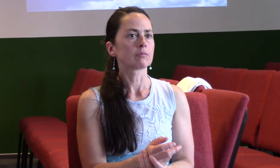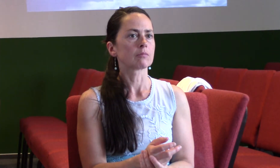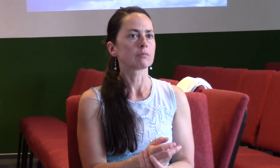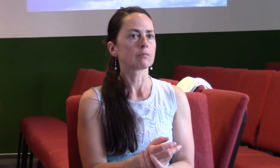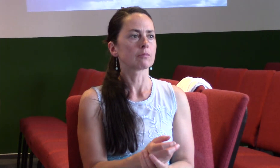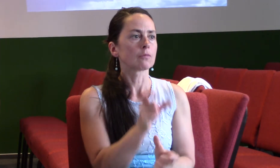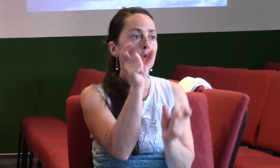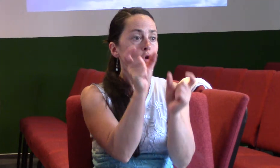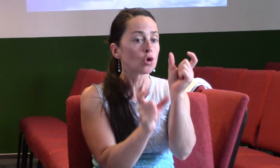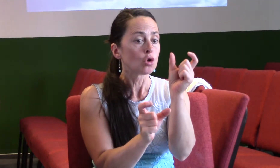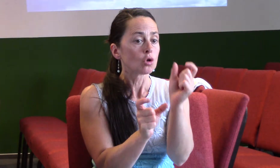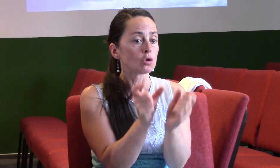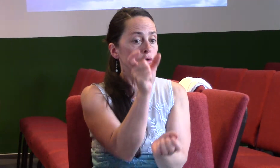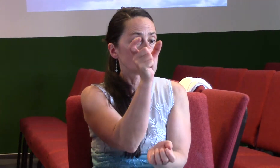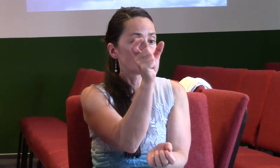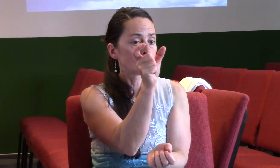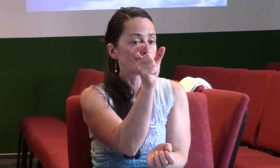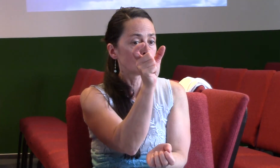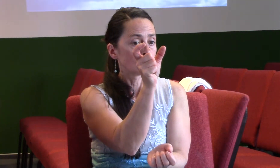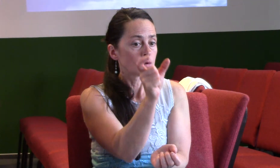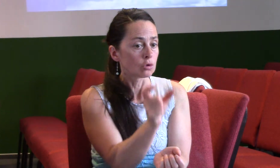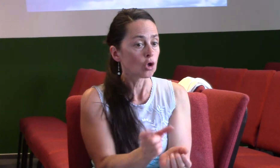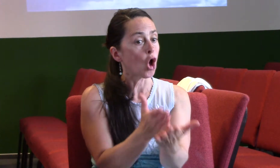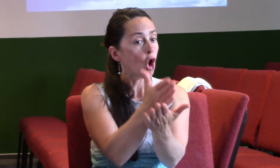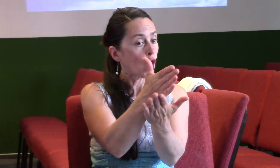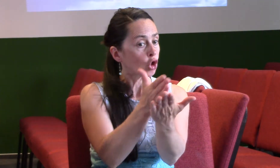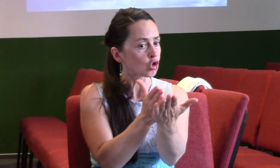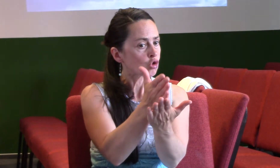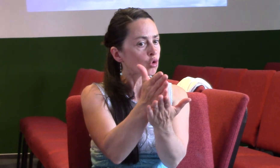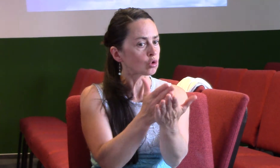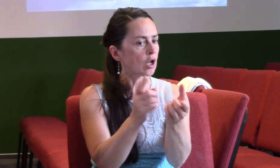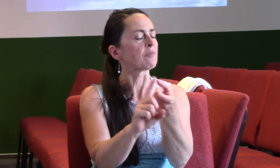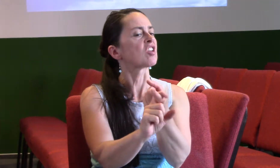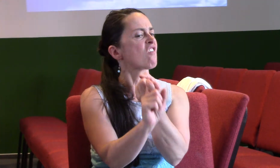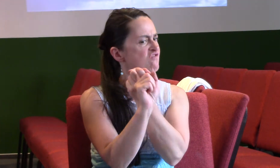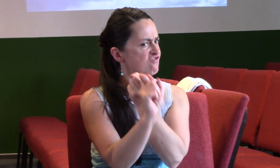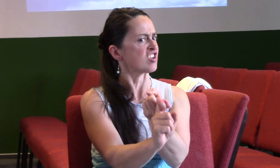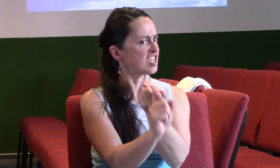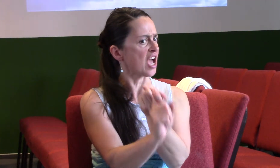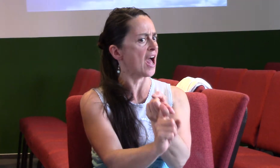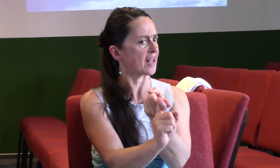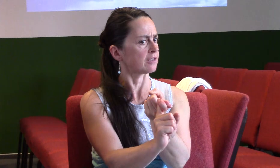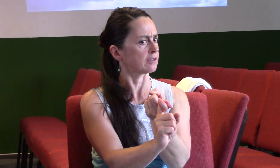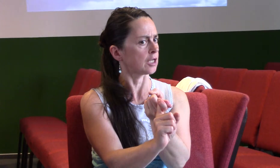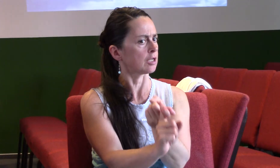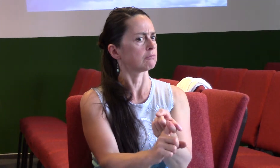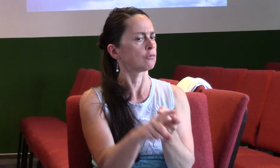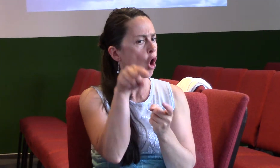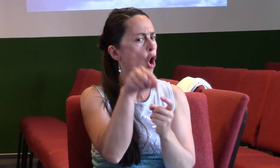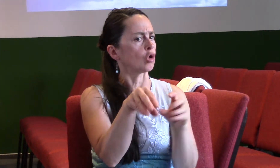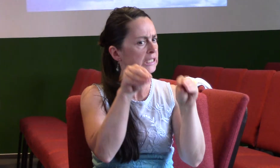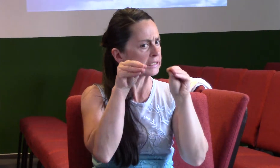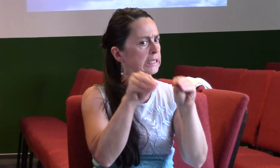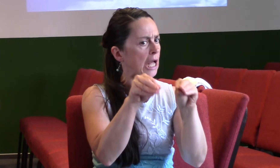věrný, který sloužil, který kázal, který vyhučoval, máme právo žádat pětinásobek.